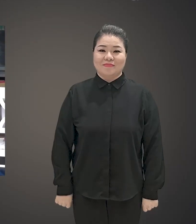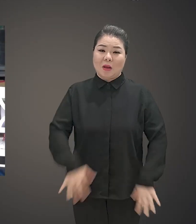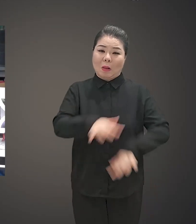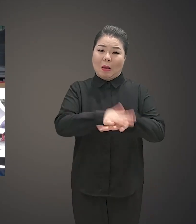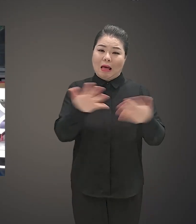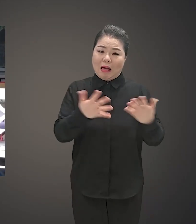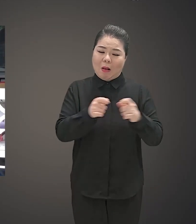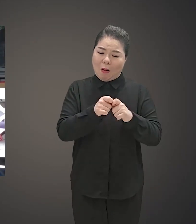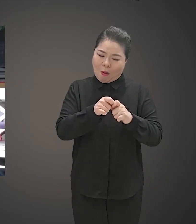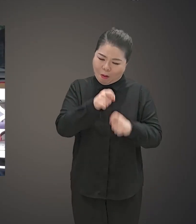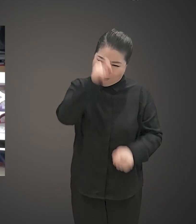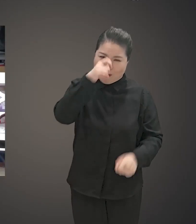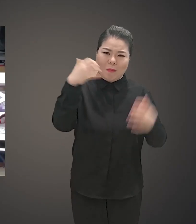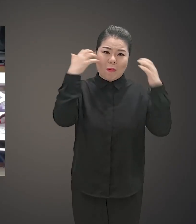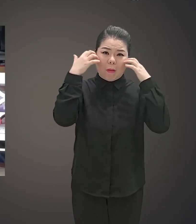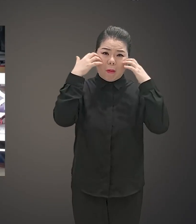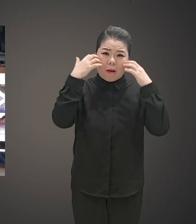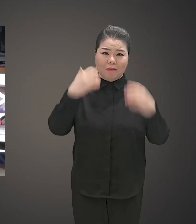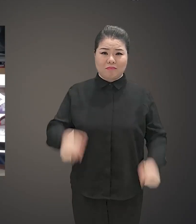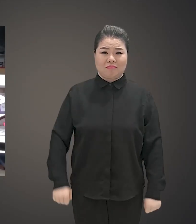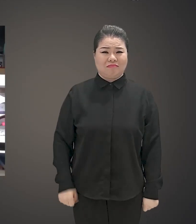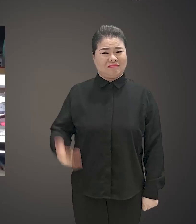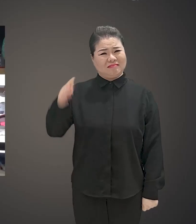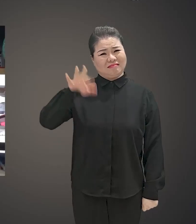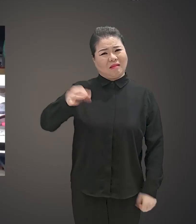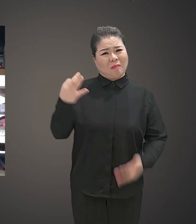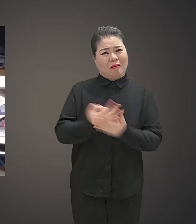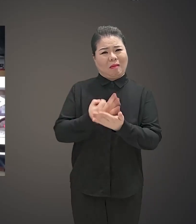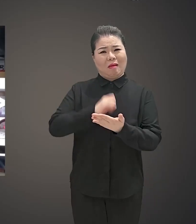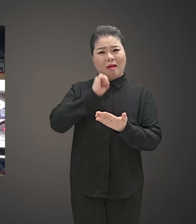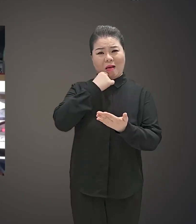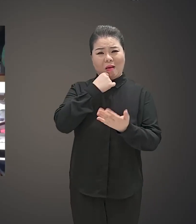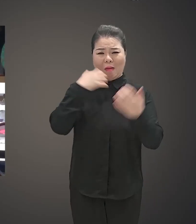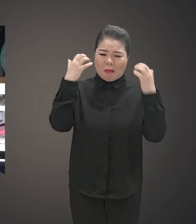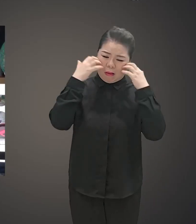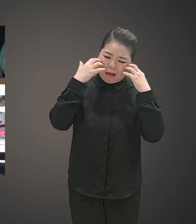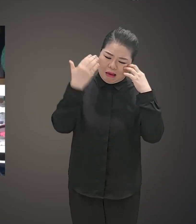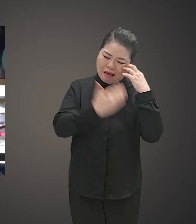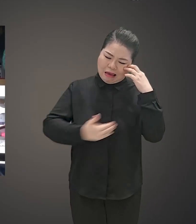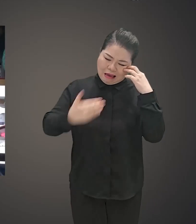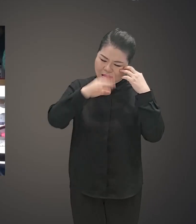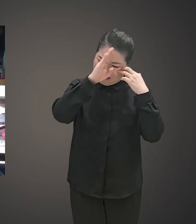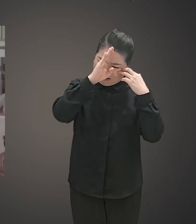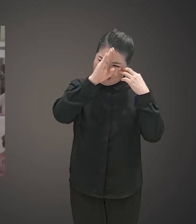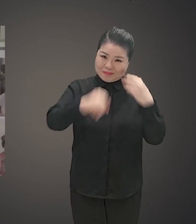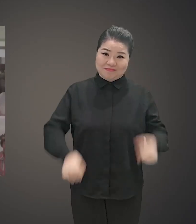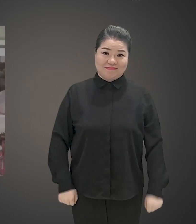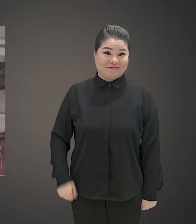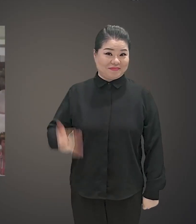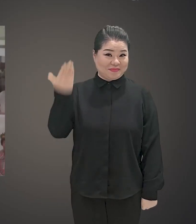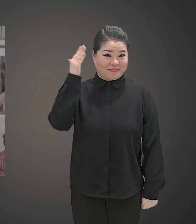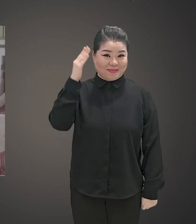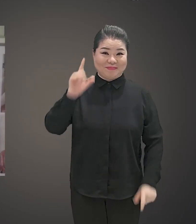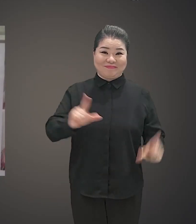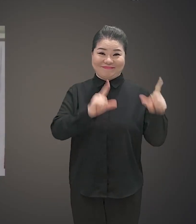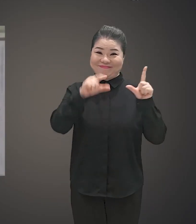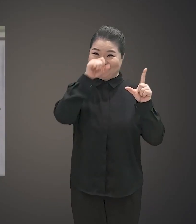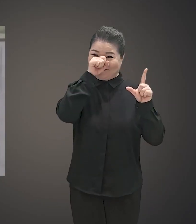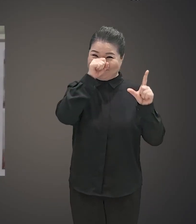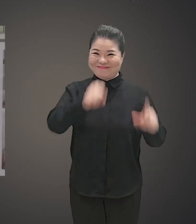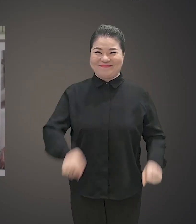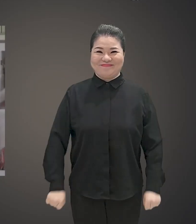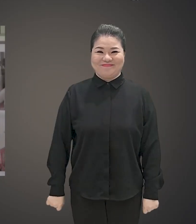농사를 많이 했어요. 많이 해도 농장에서 돈도 되는 것도 없고 골짜기 사람만 골병들어. 아유 어새 세월 좋지.